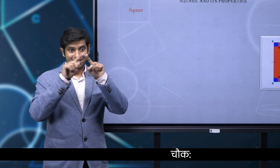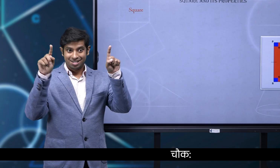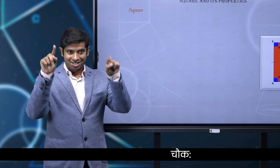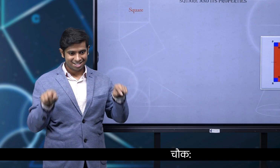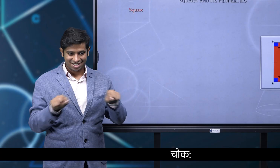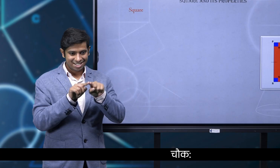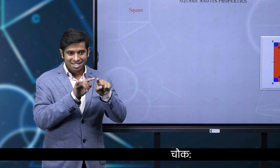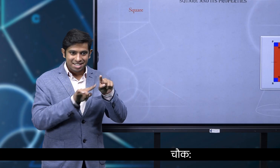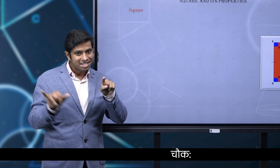चौक.